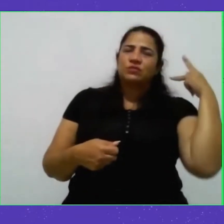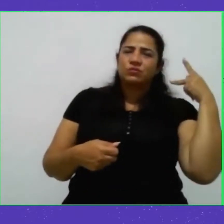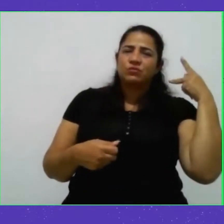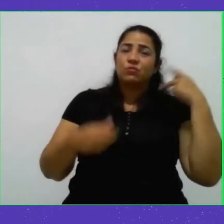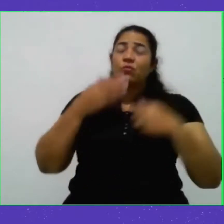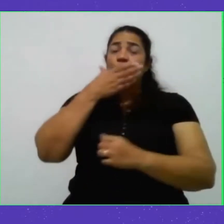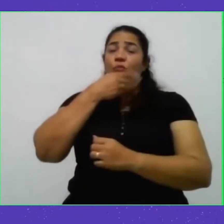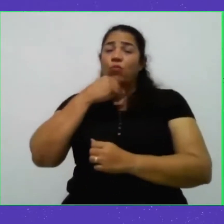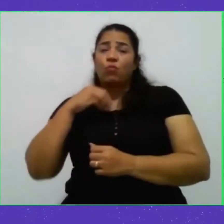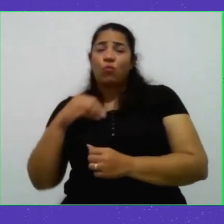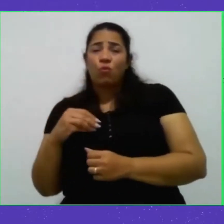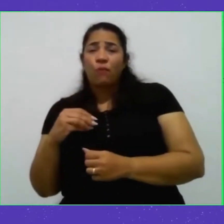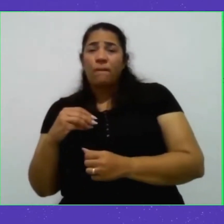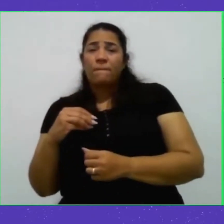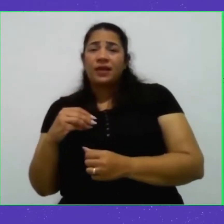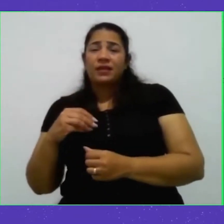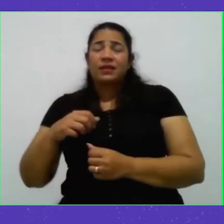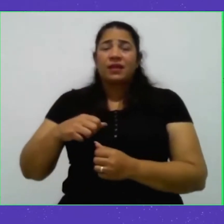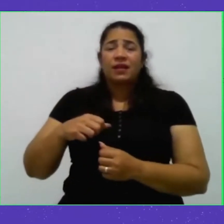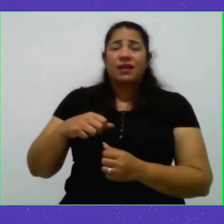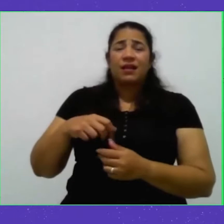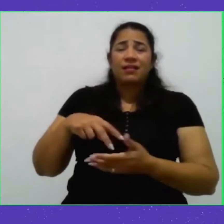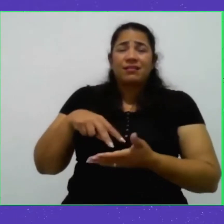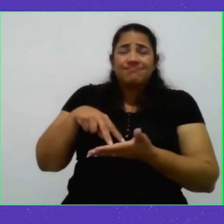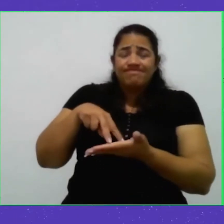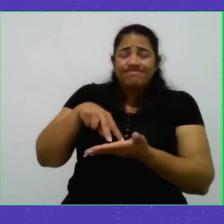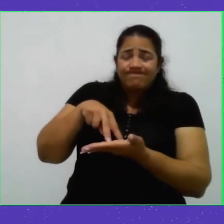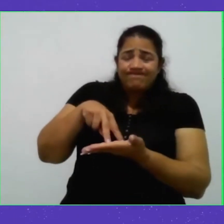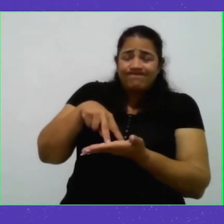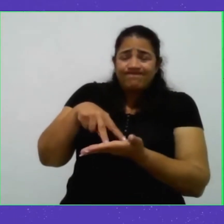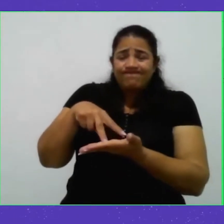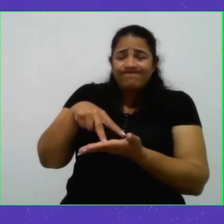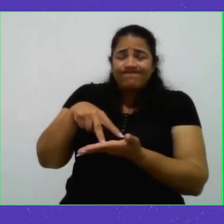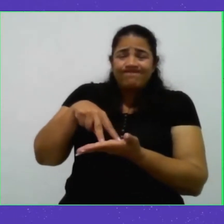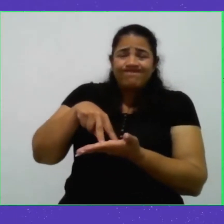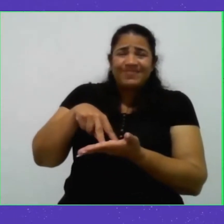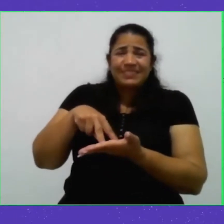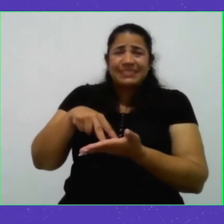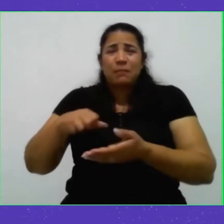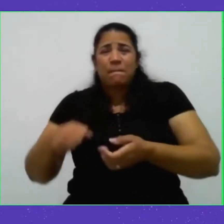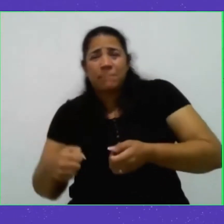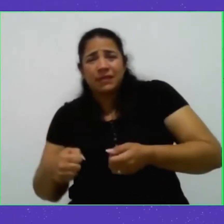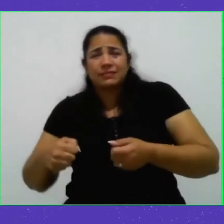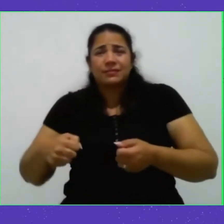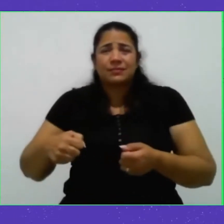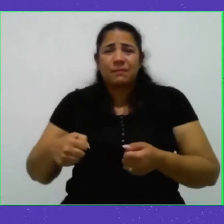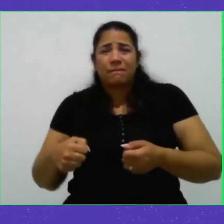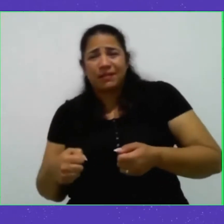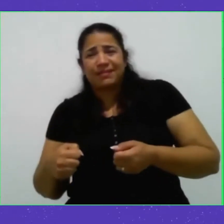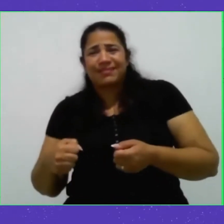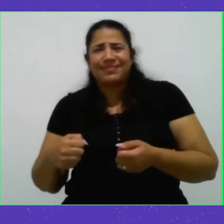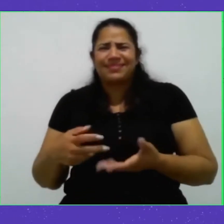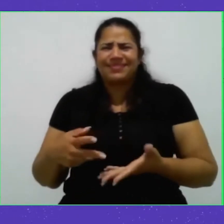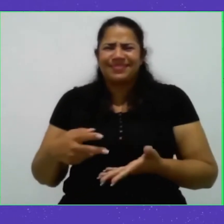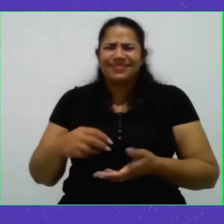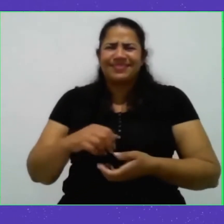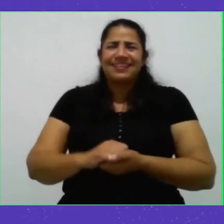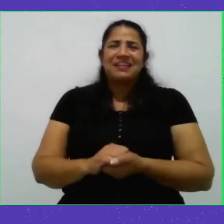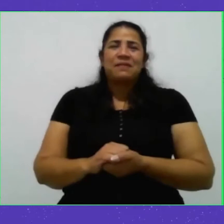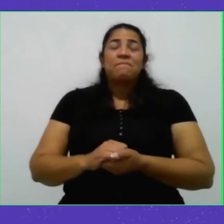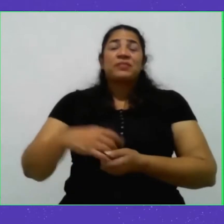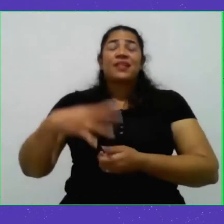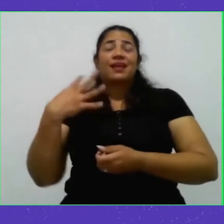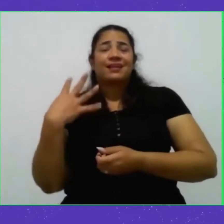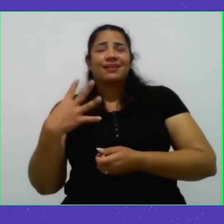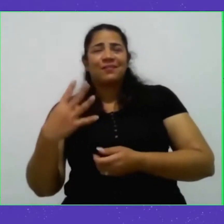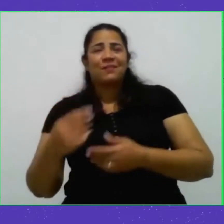curado. Aí 4 amigos dele colocaram ele numa maca e não conseguiam entrar pela